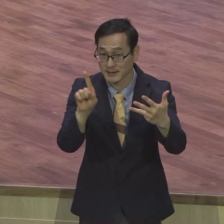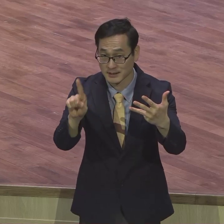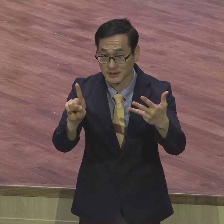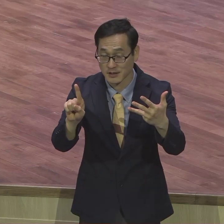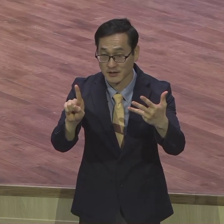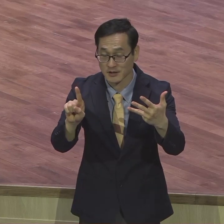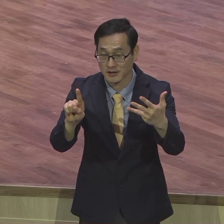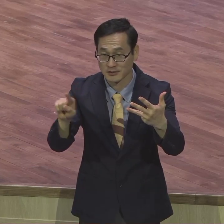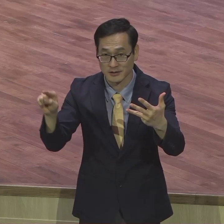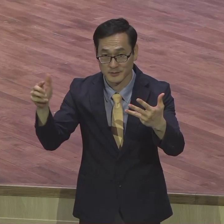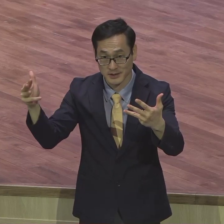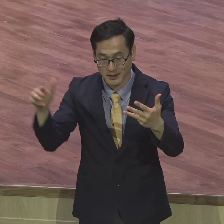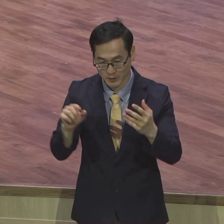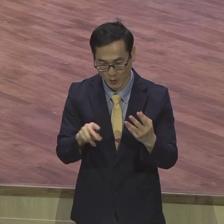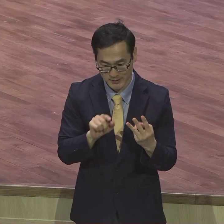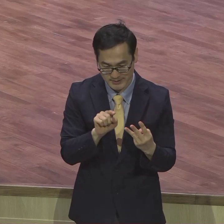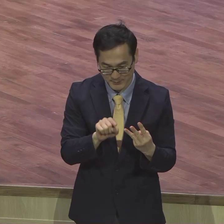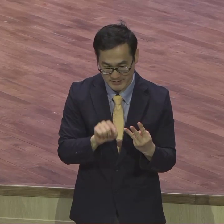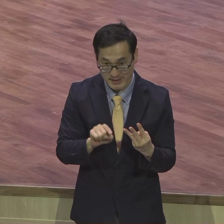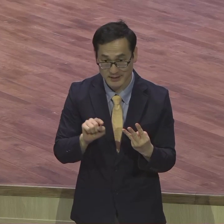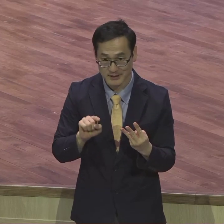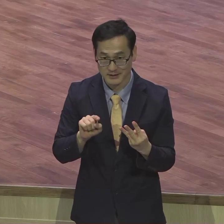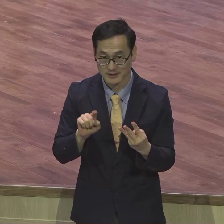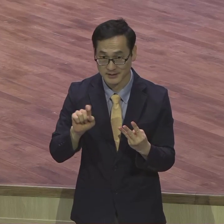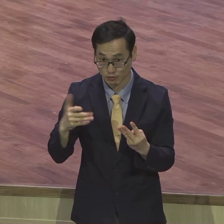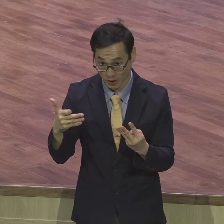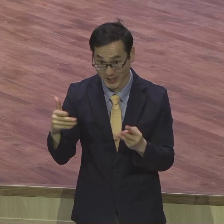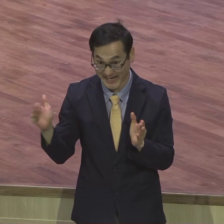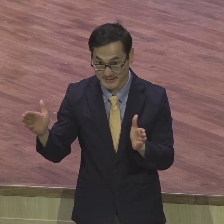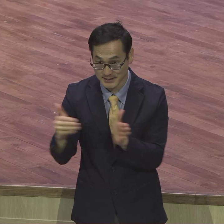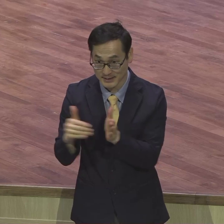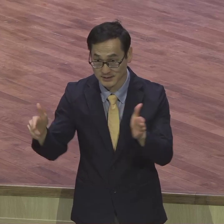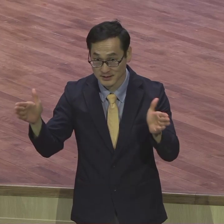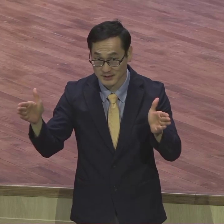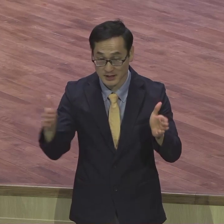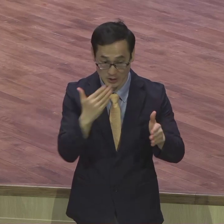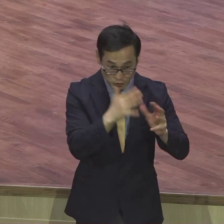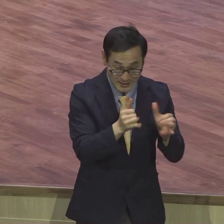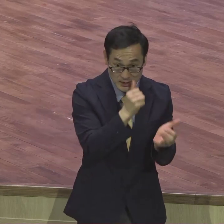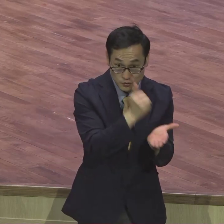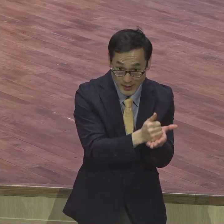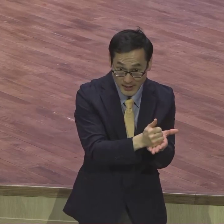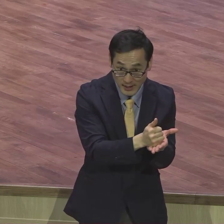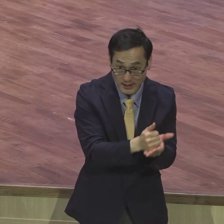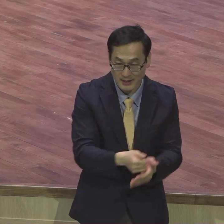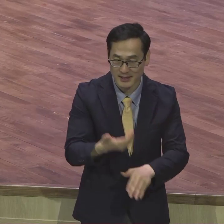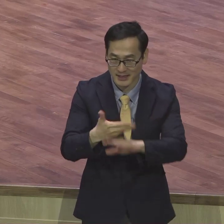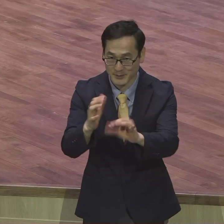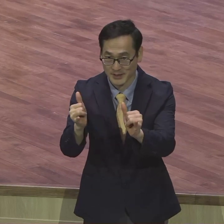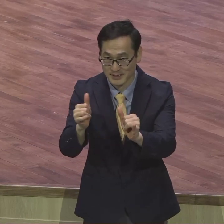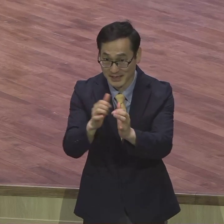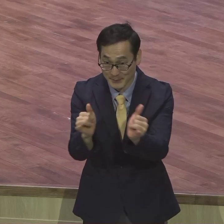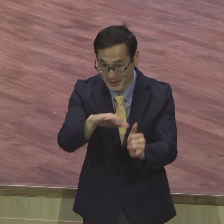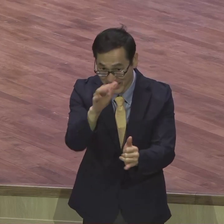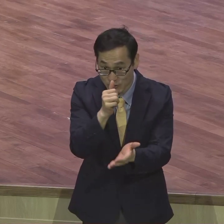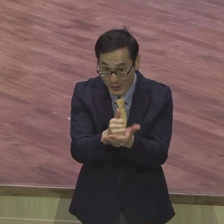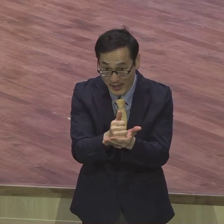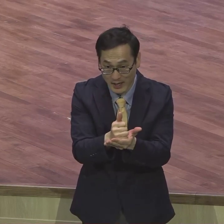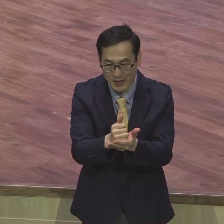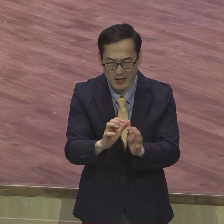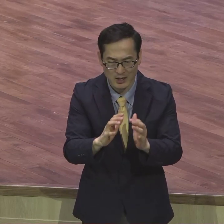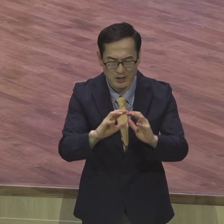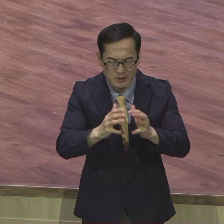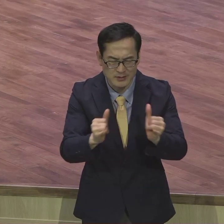3장 19절까지 유대인의 죄와 이방인의 이 죄와 온 인류의 죄를 지적을 하면서